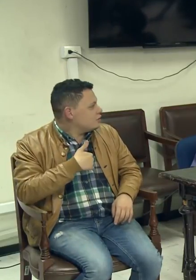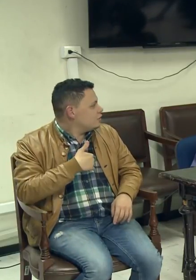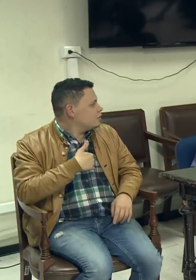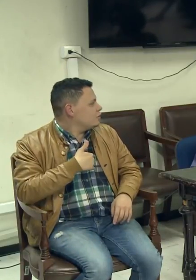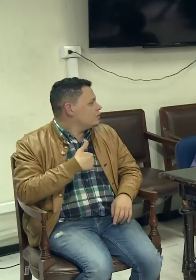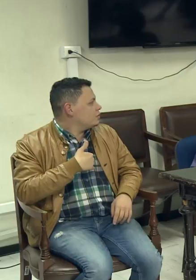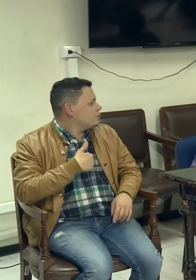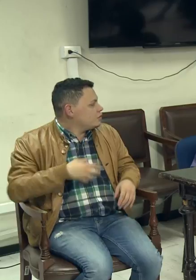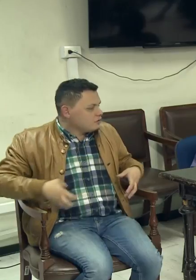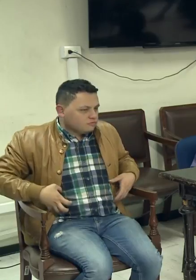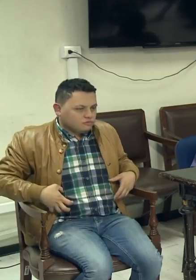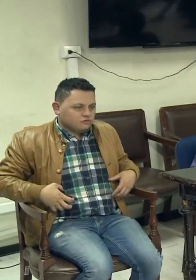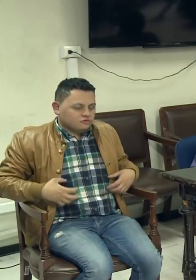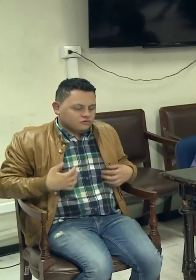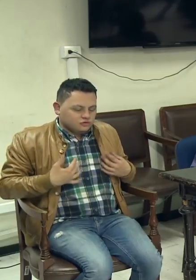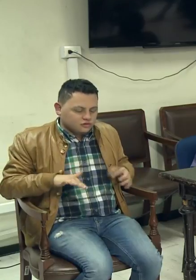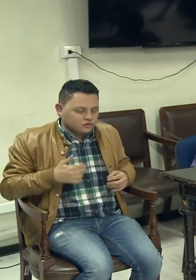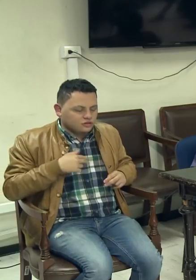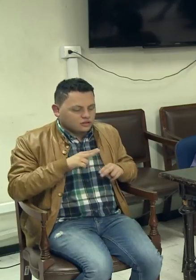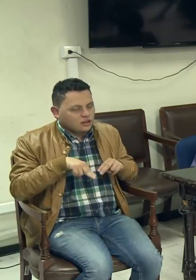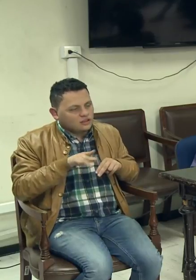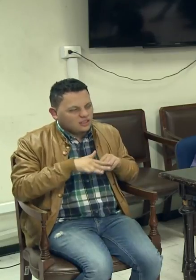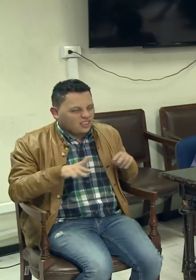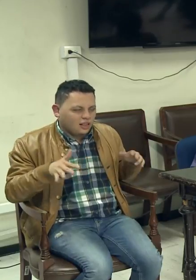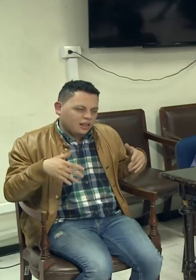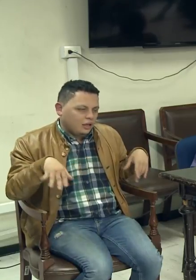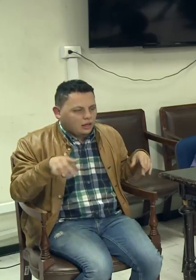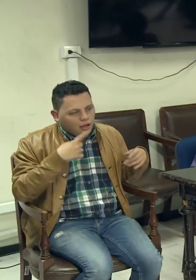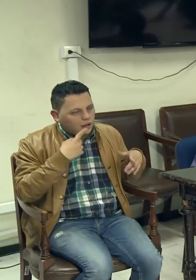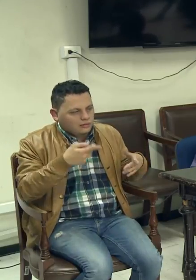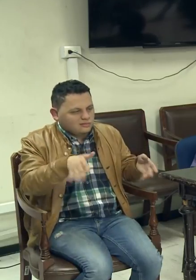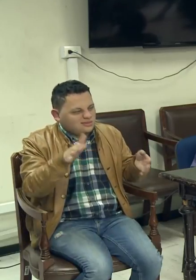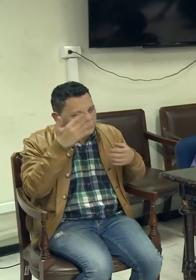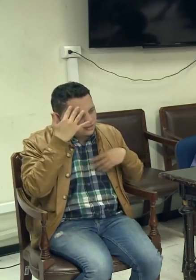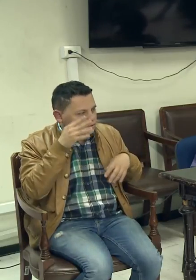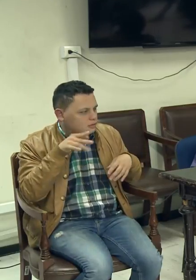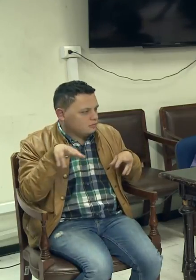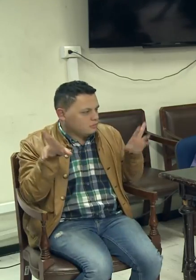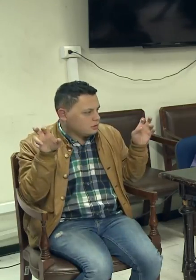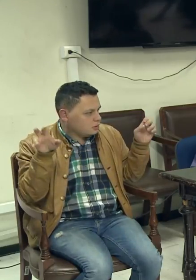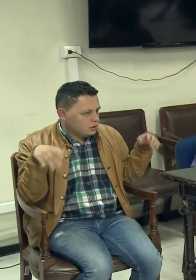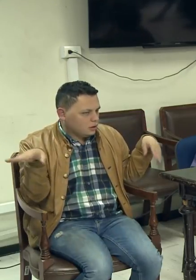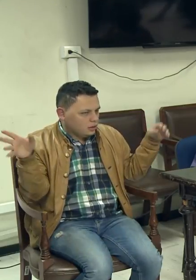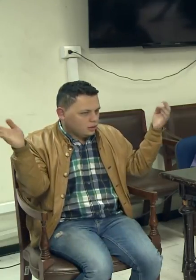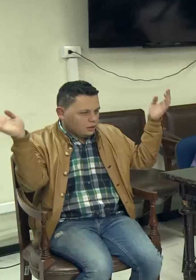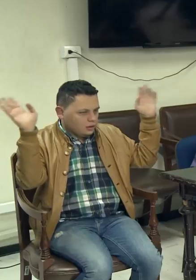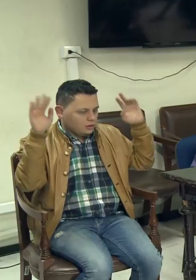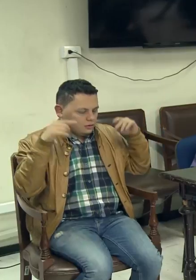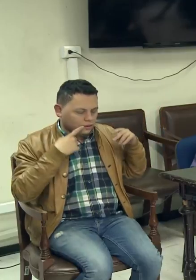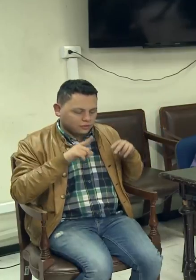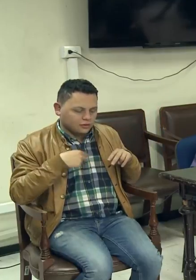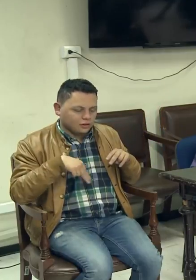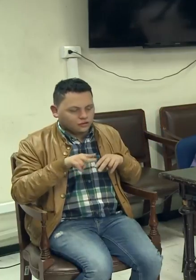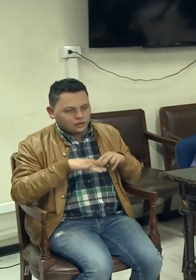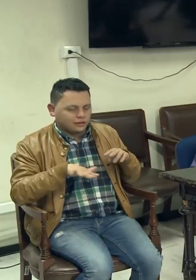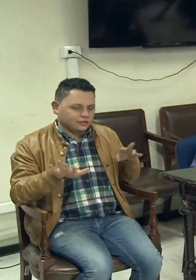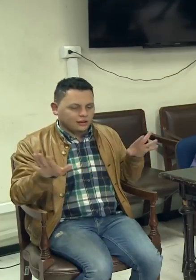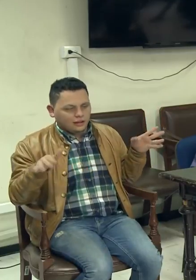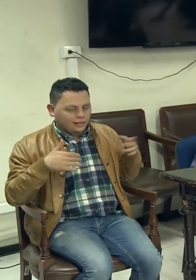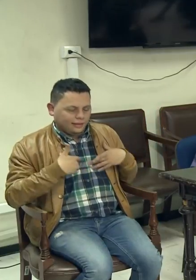suprarrenales van a funcionar, porque soy naturista, ya saben, todas esas cosas extrafalarias que una es también.